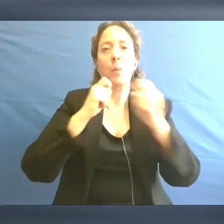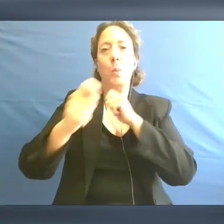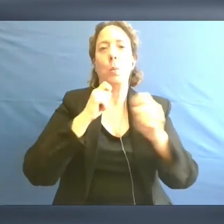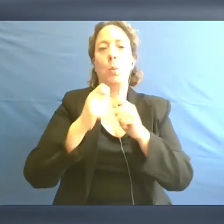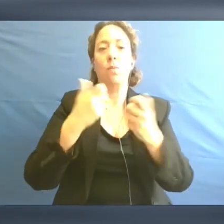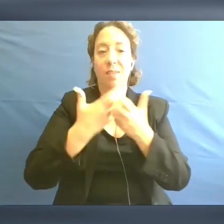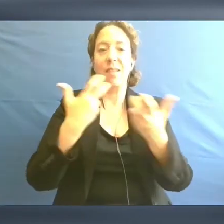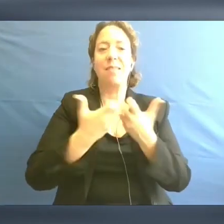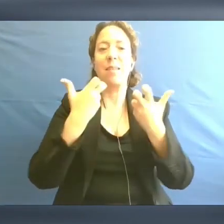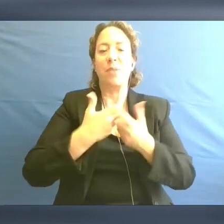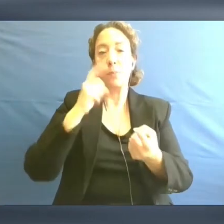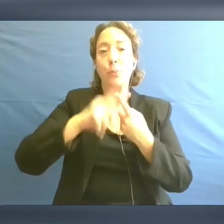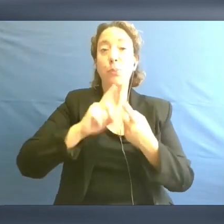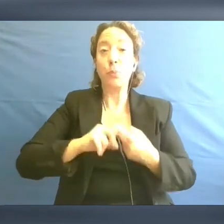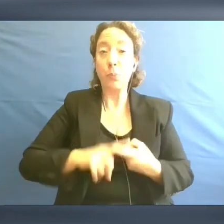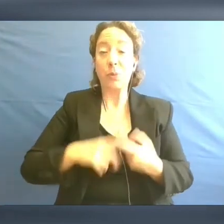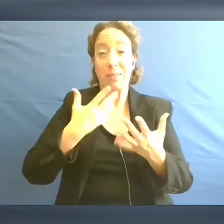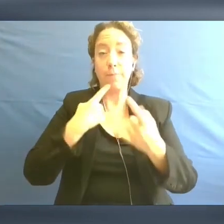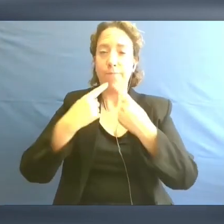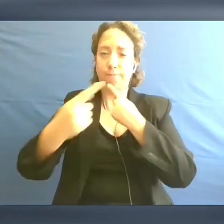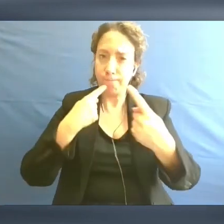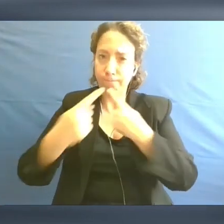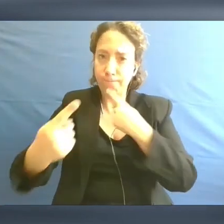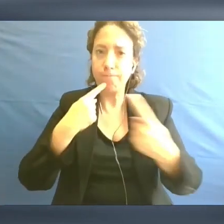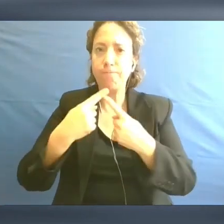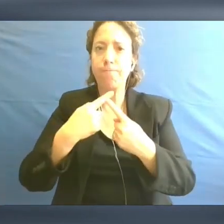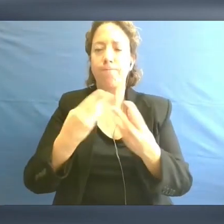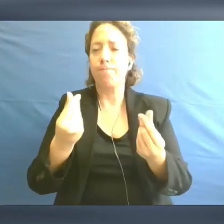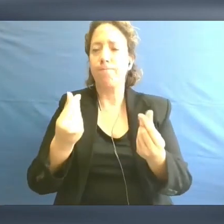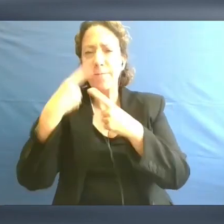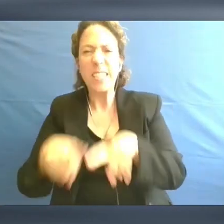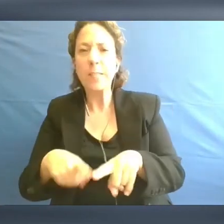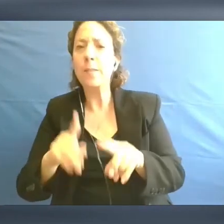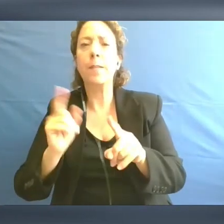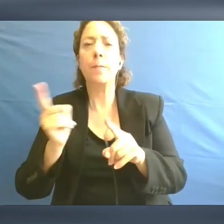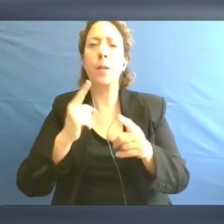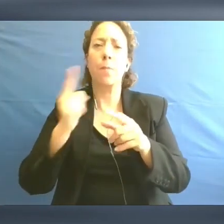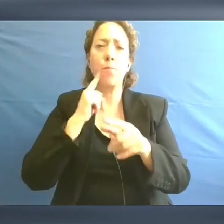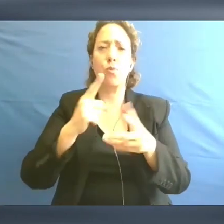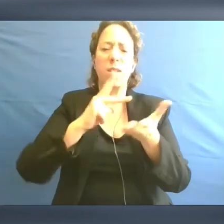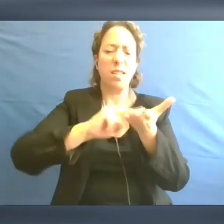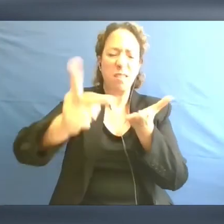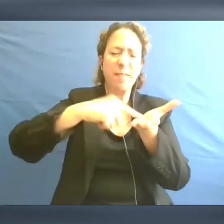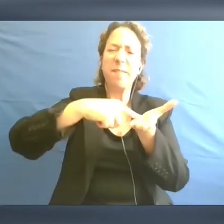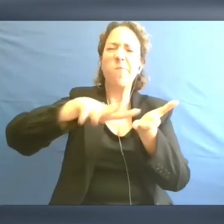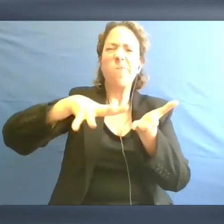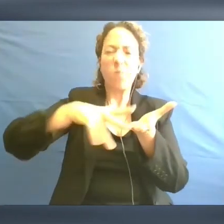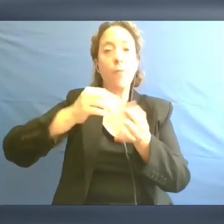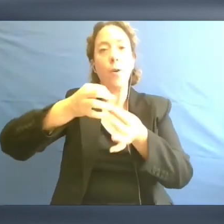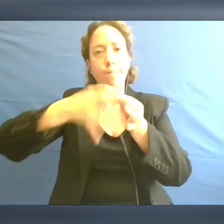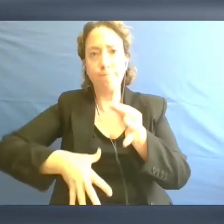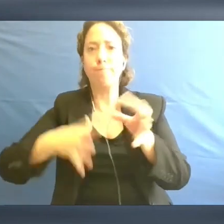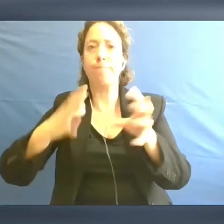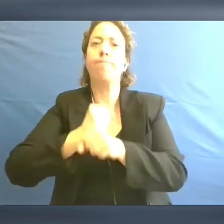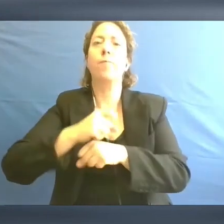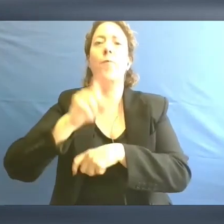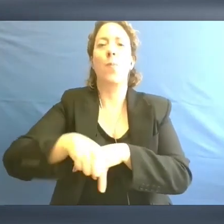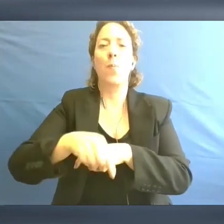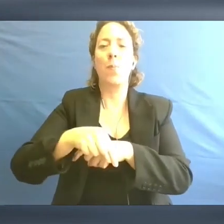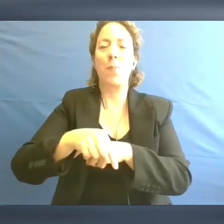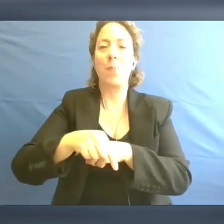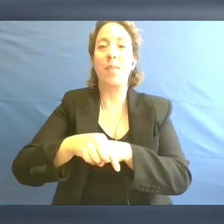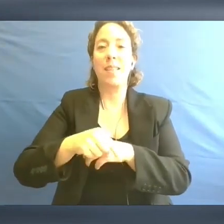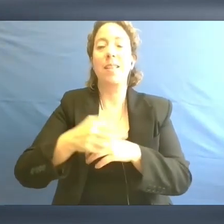exemples, c'est de pouvoir discuter des désaccords et de résoudre l'interprétation d'une manière ou d'une autre. Donc, de